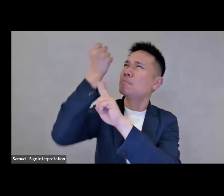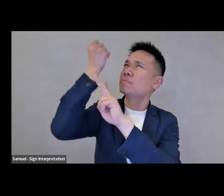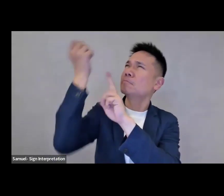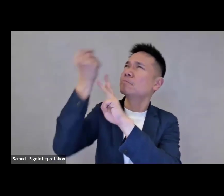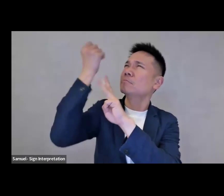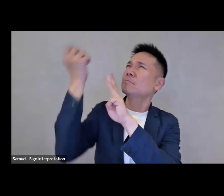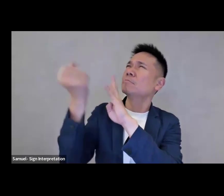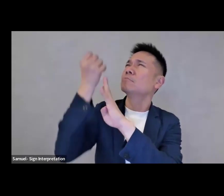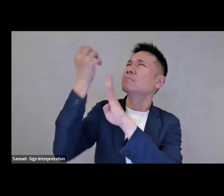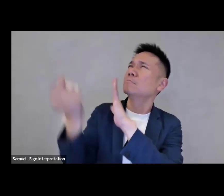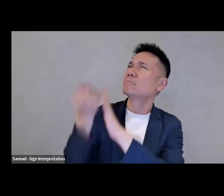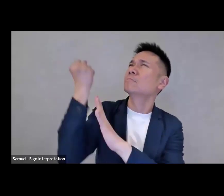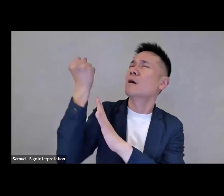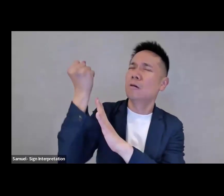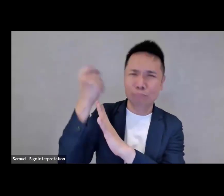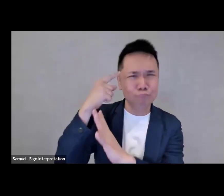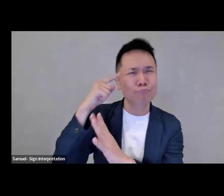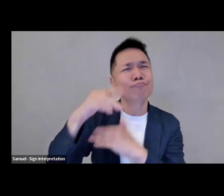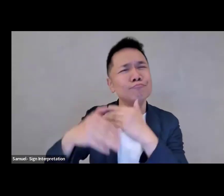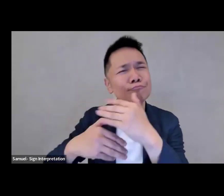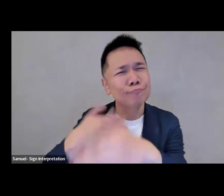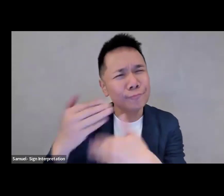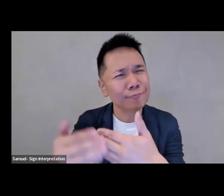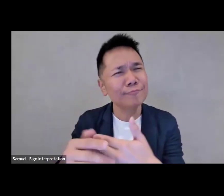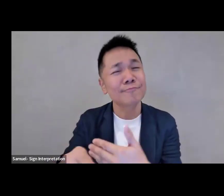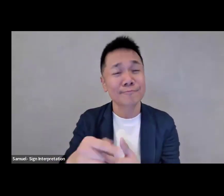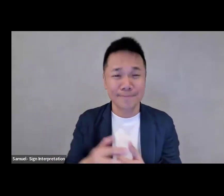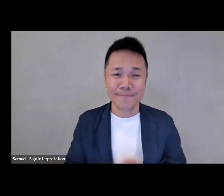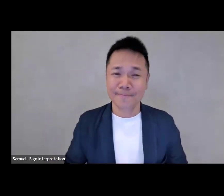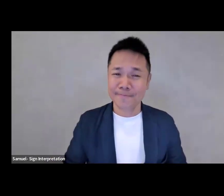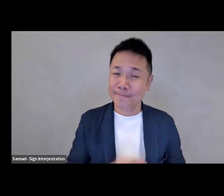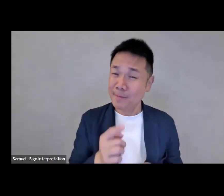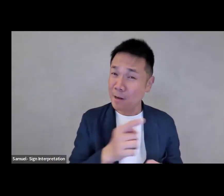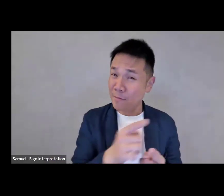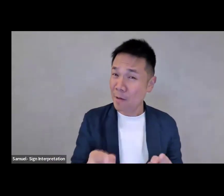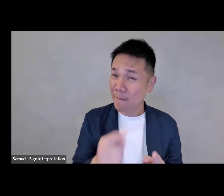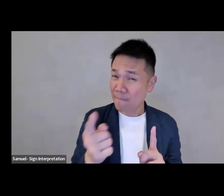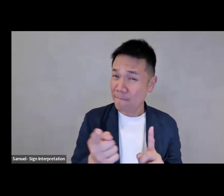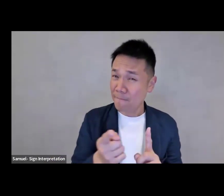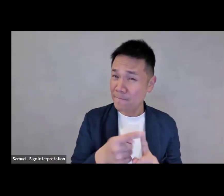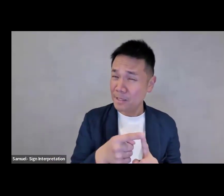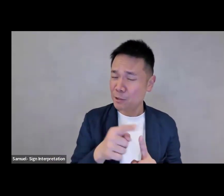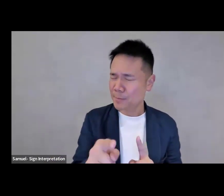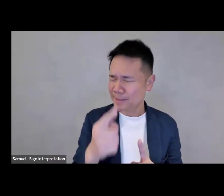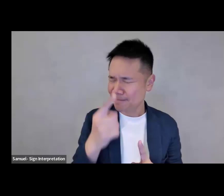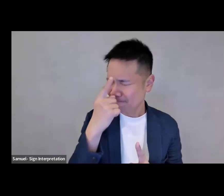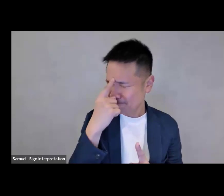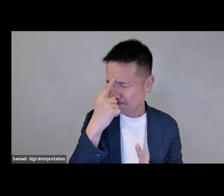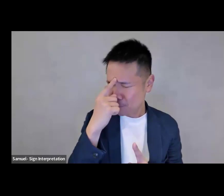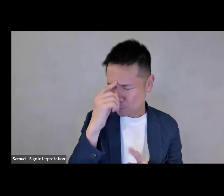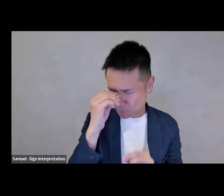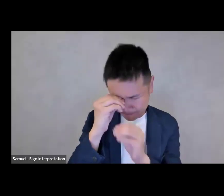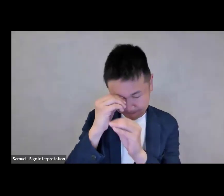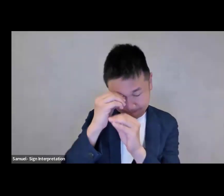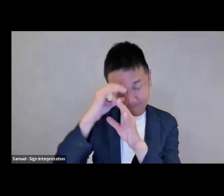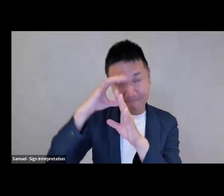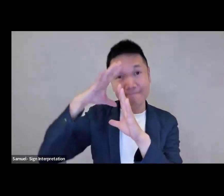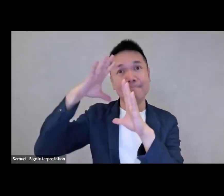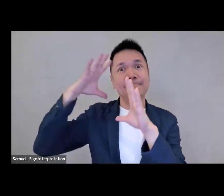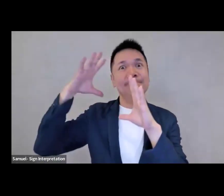力来让你的梦想把它变成现实。